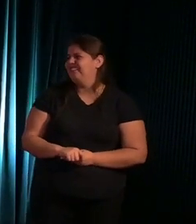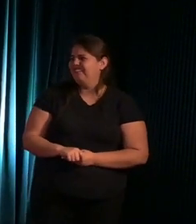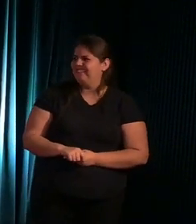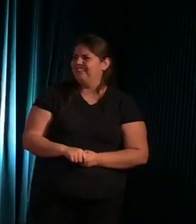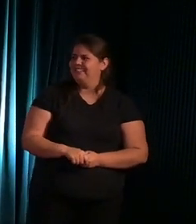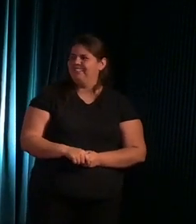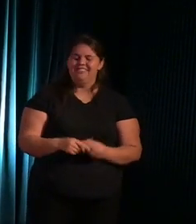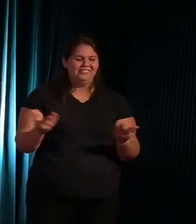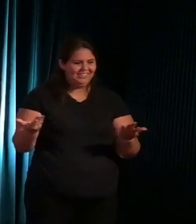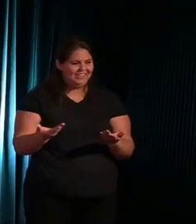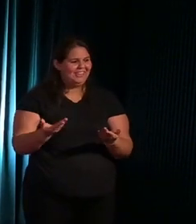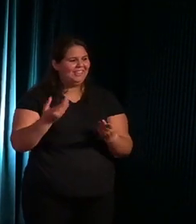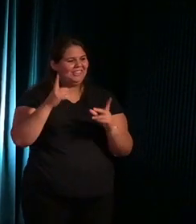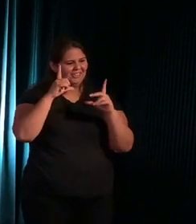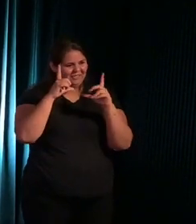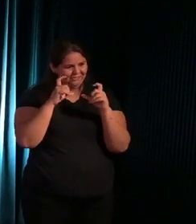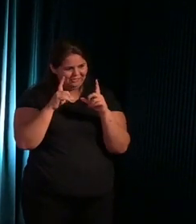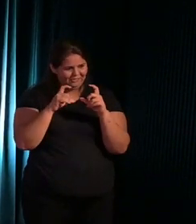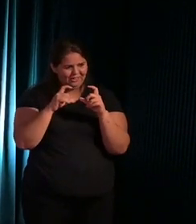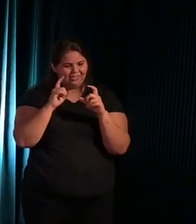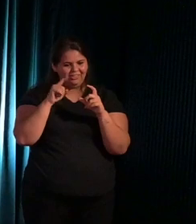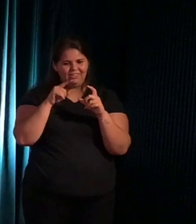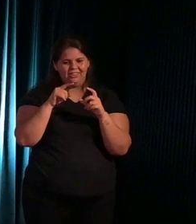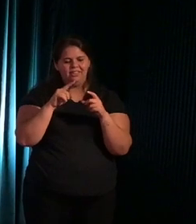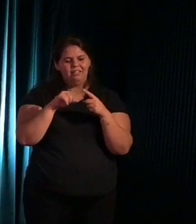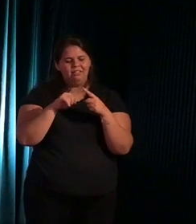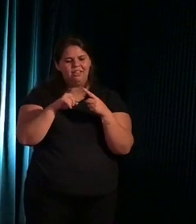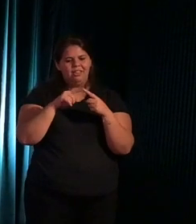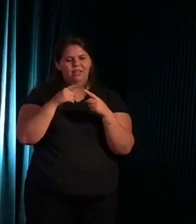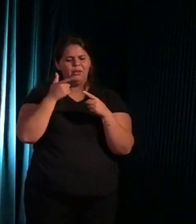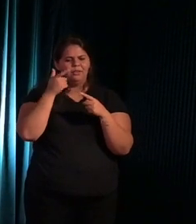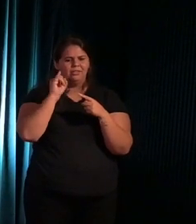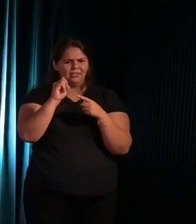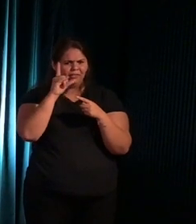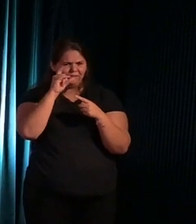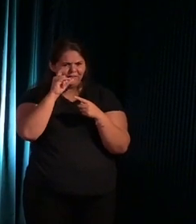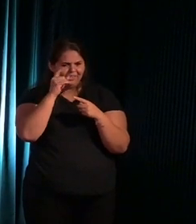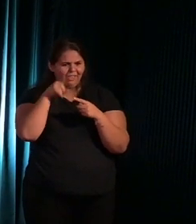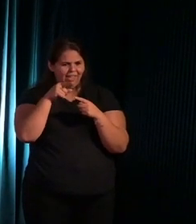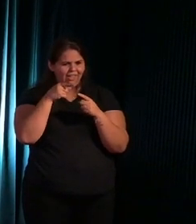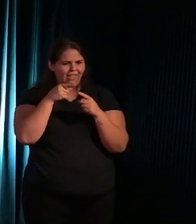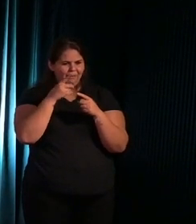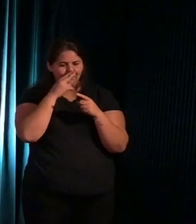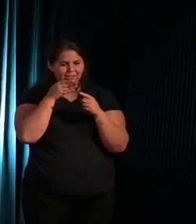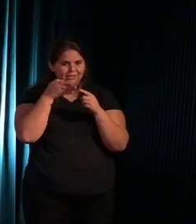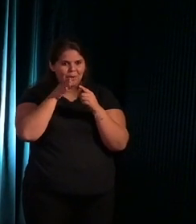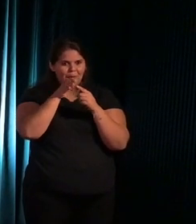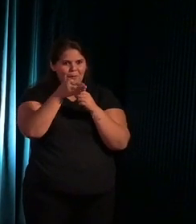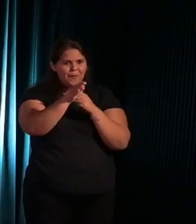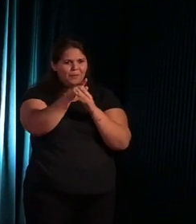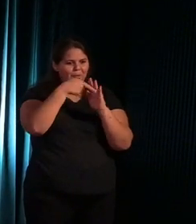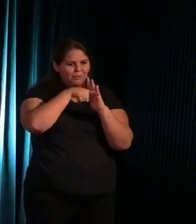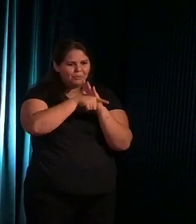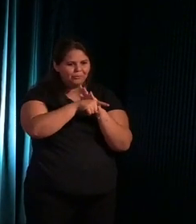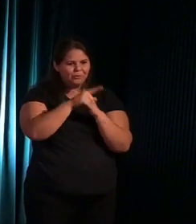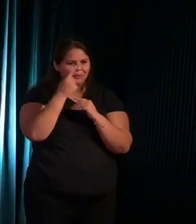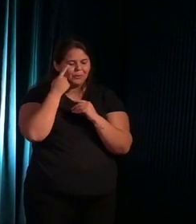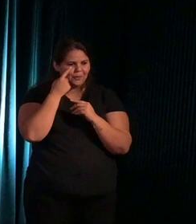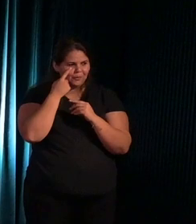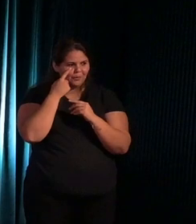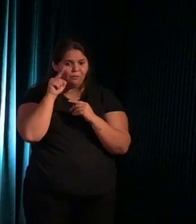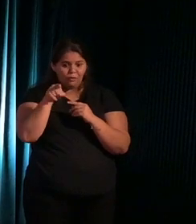Se a fotografia, a extensão dos olhos, os senhores. Você. Você,